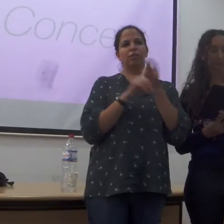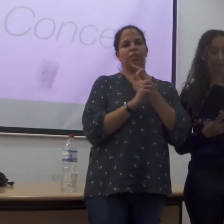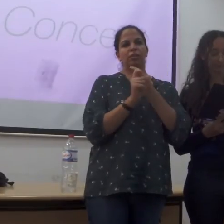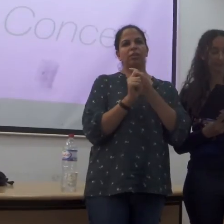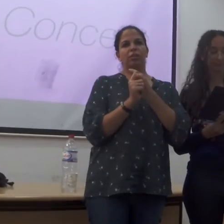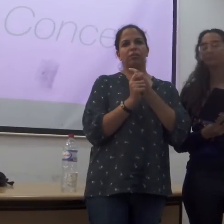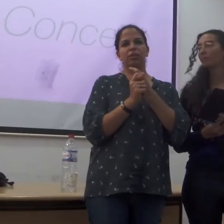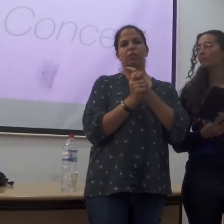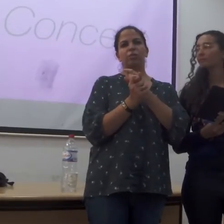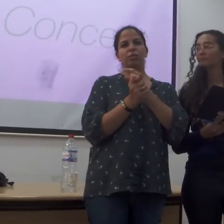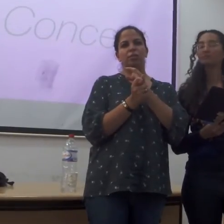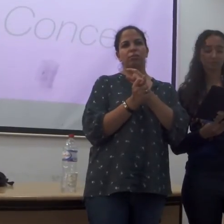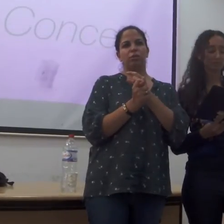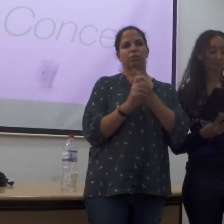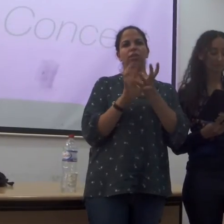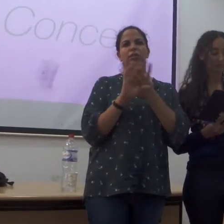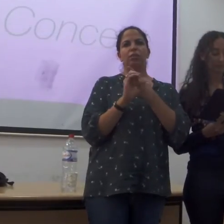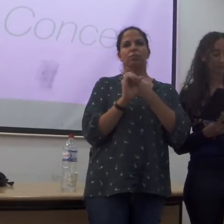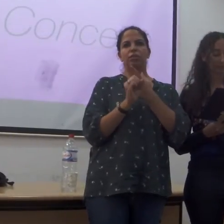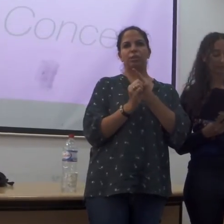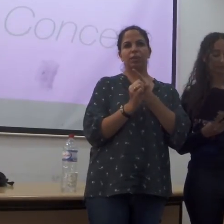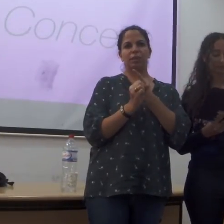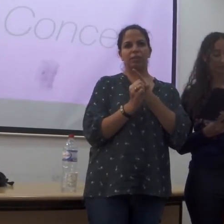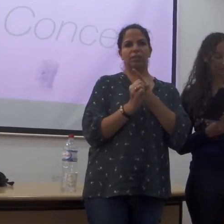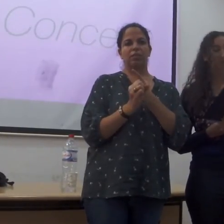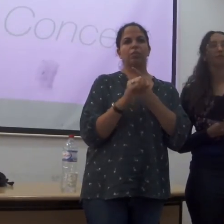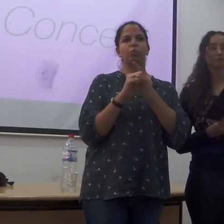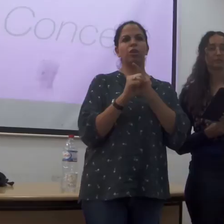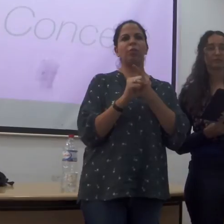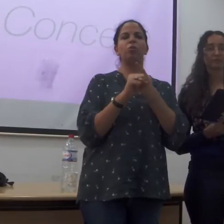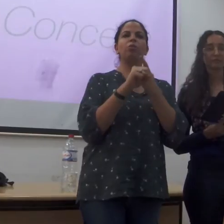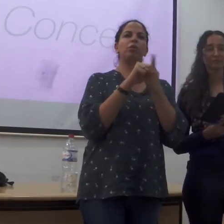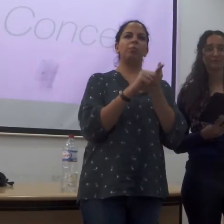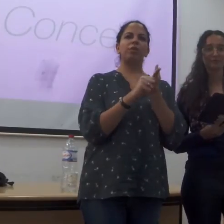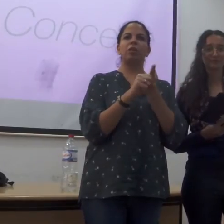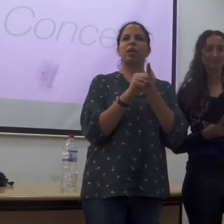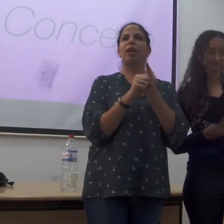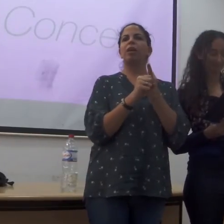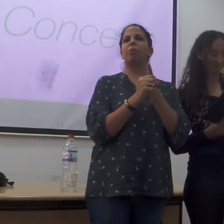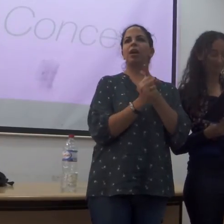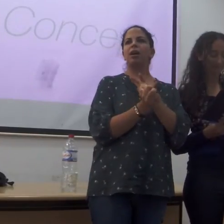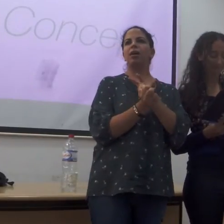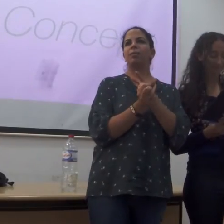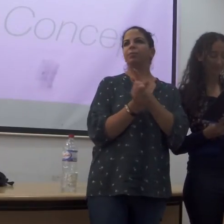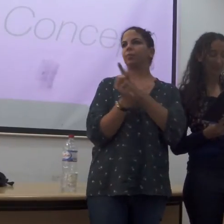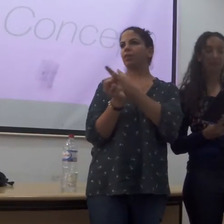urbain vidéo teaser Olivier ou street marketing و باش نعملو partenariat مع